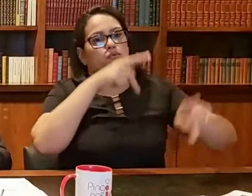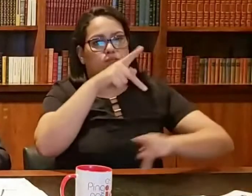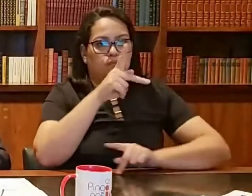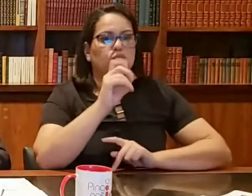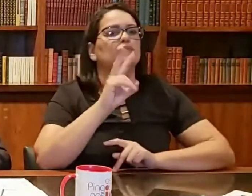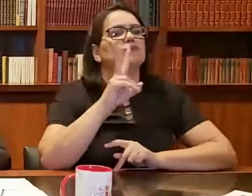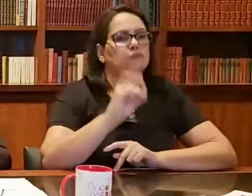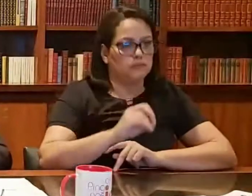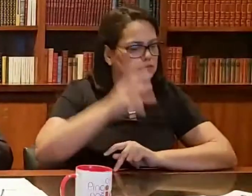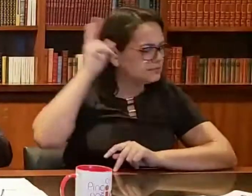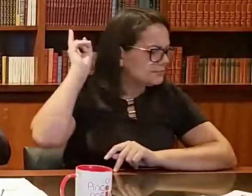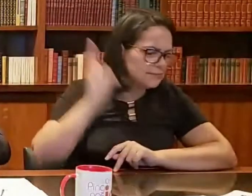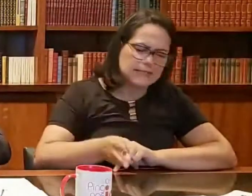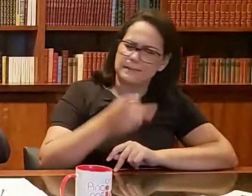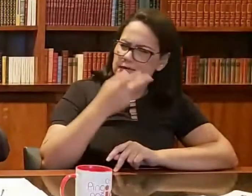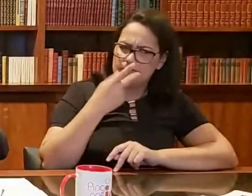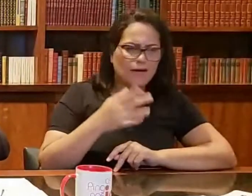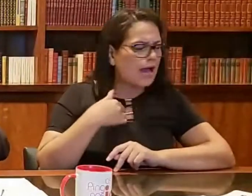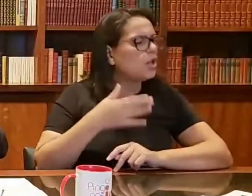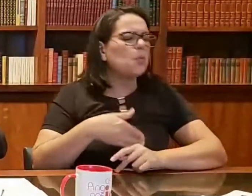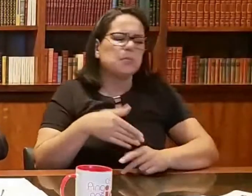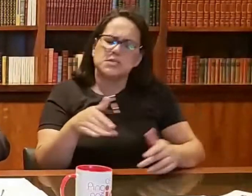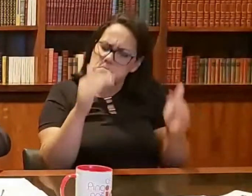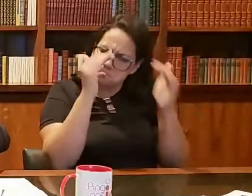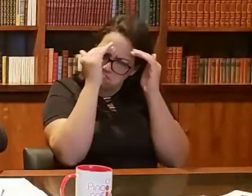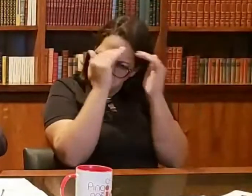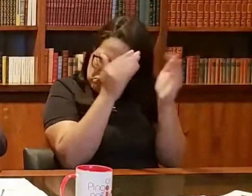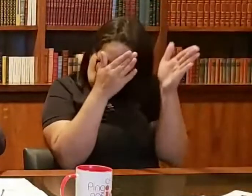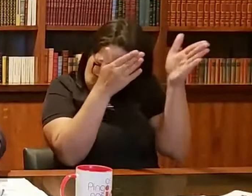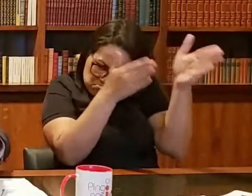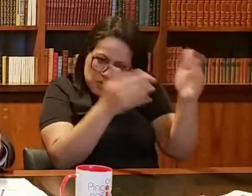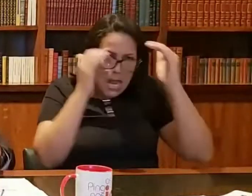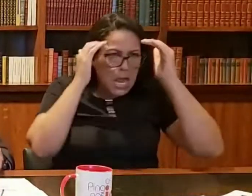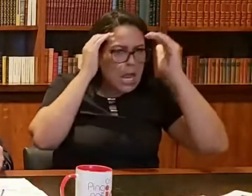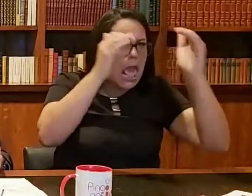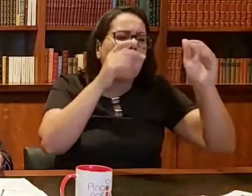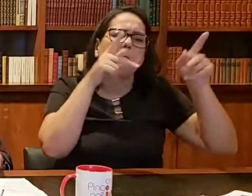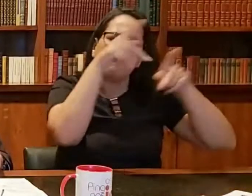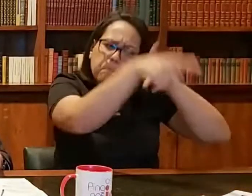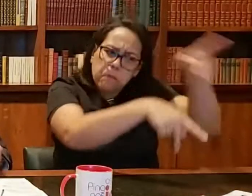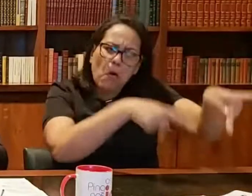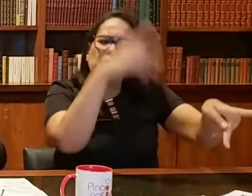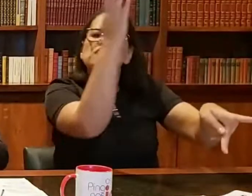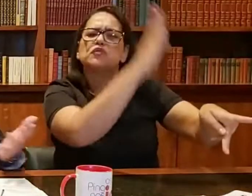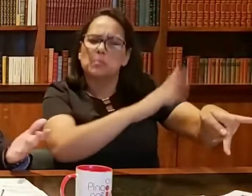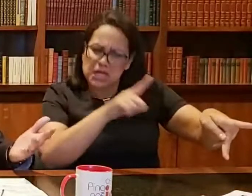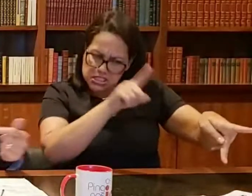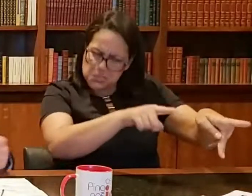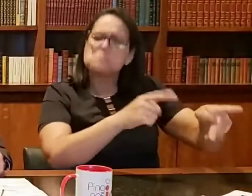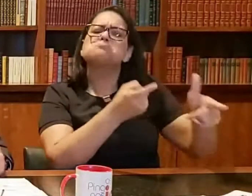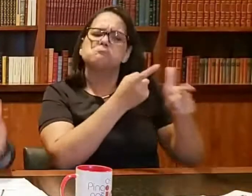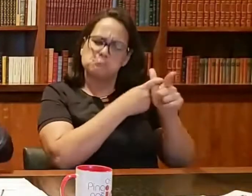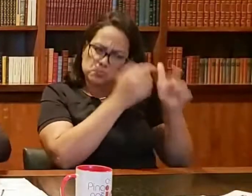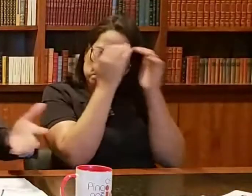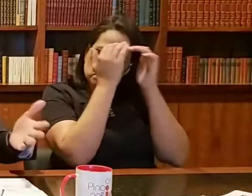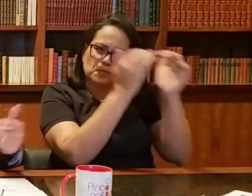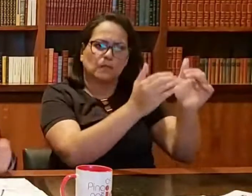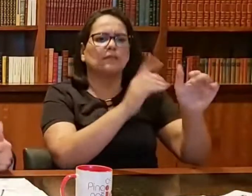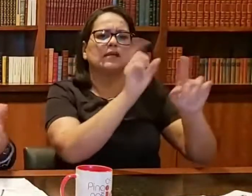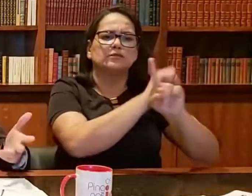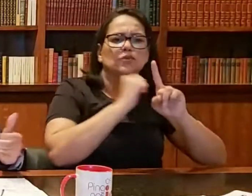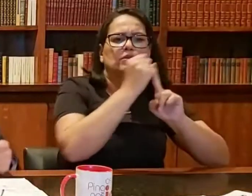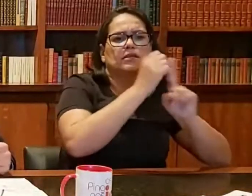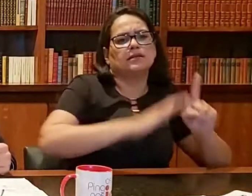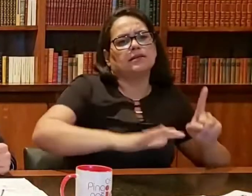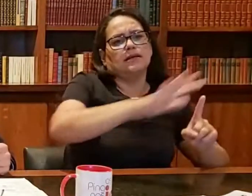digo que eu devo lealdade absoluta ao povo brasileiro. E esse povo está toda a sociedade, inclusive